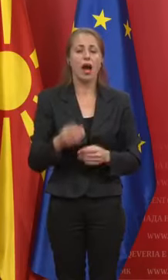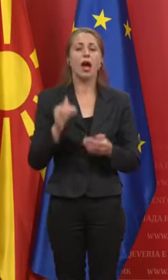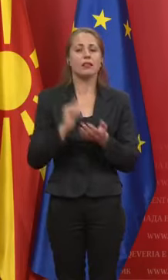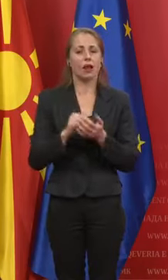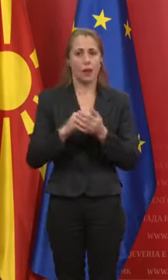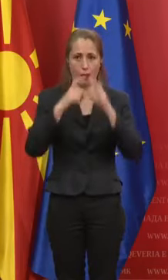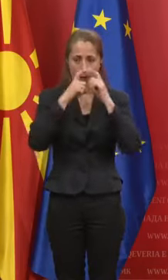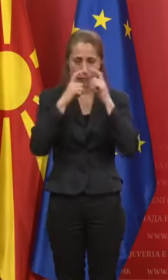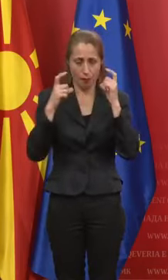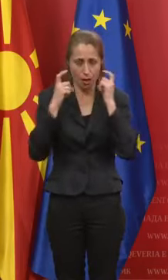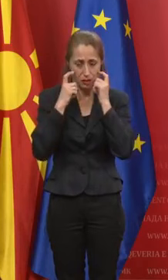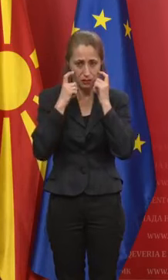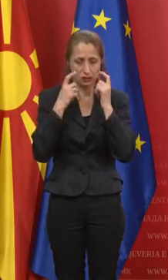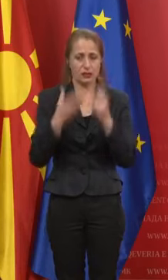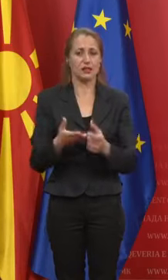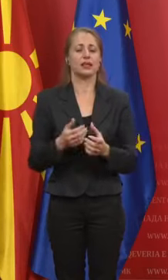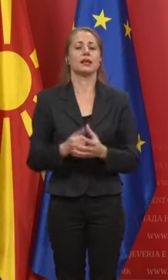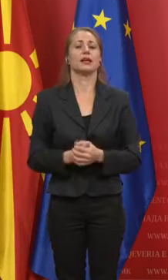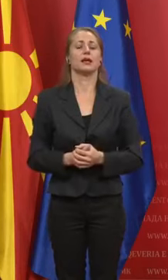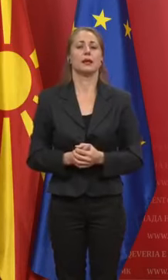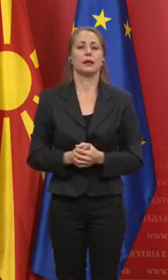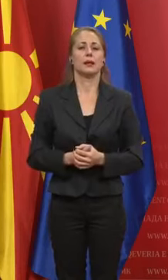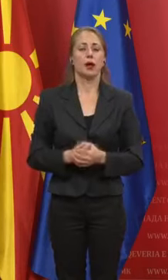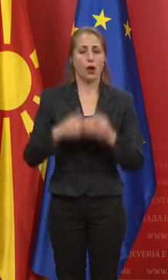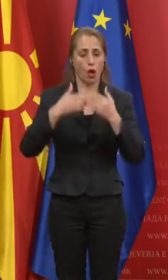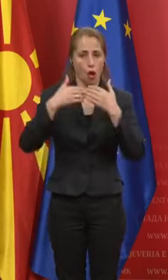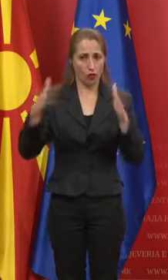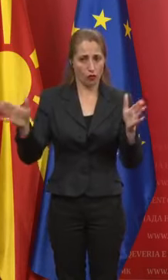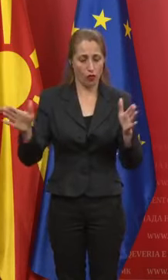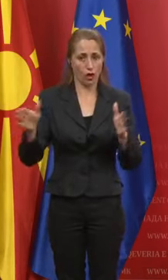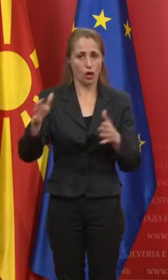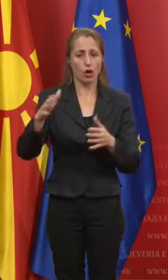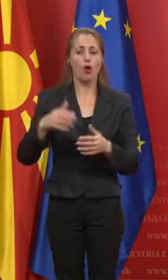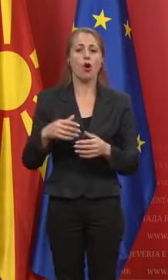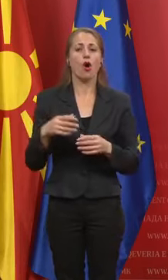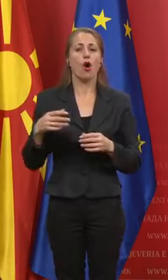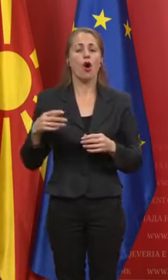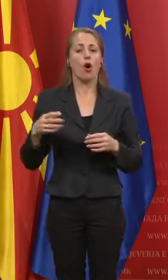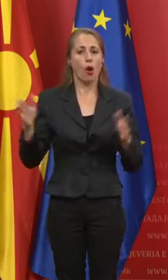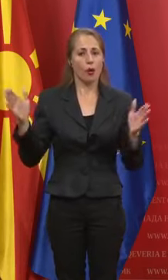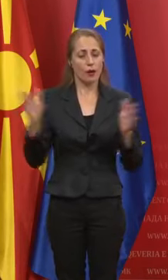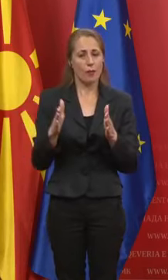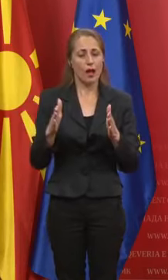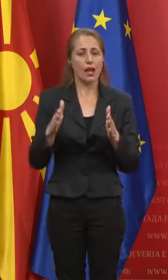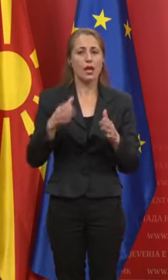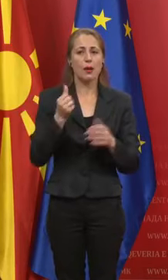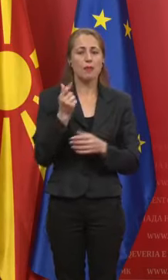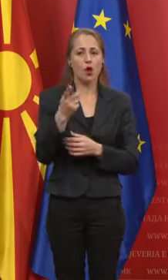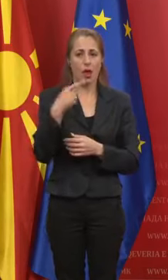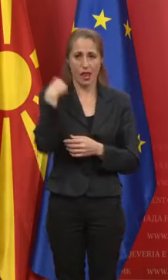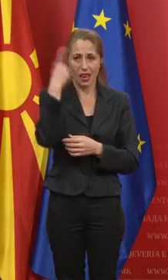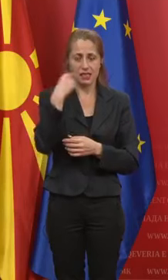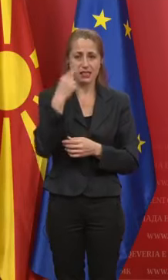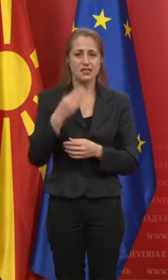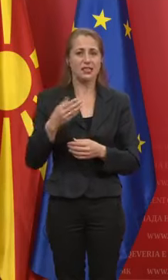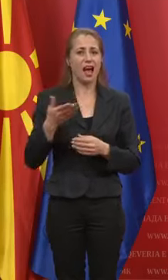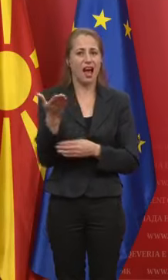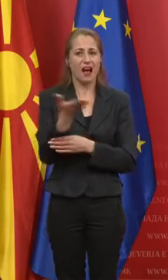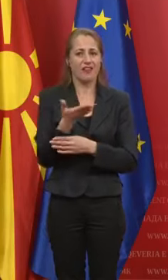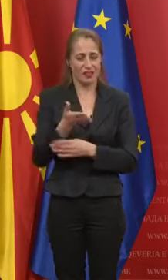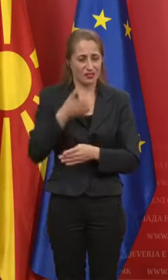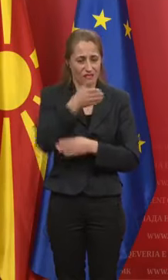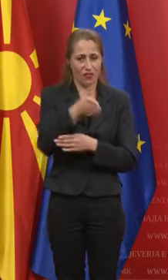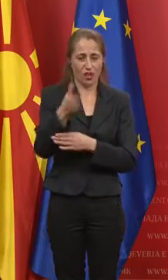на маски на, а тоа се носење на маски на отворено, ограничување на бројот на лица во угостителските